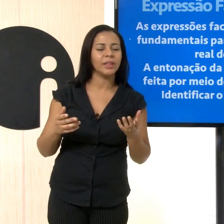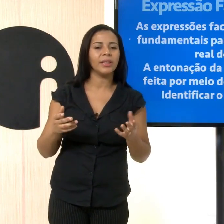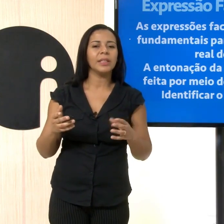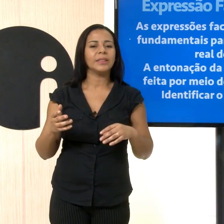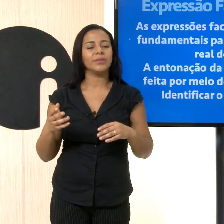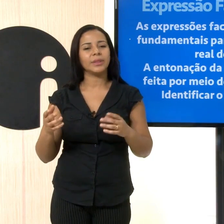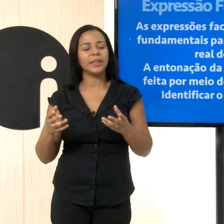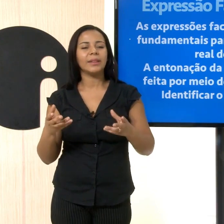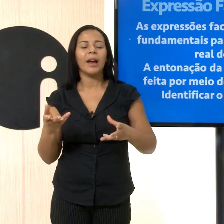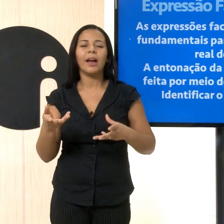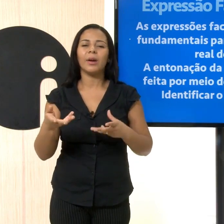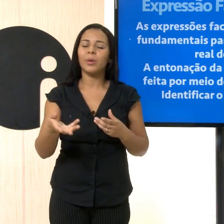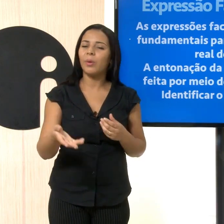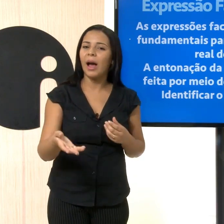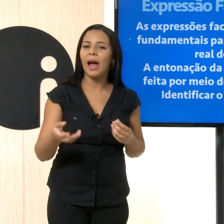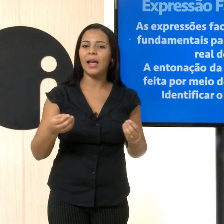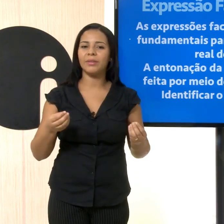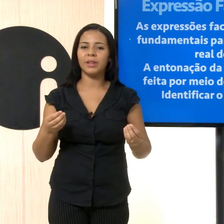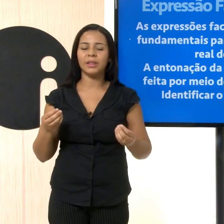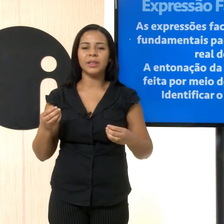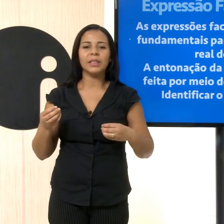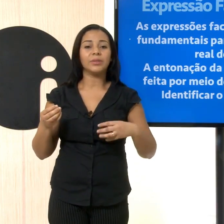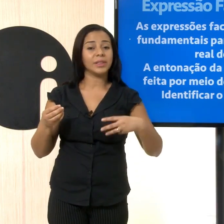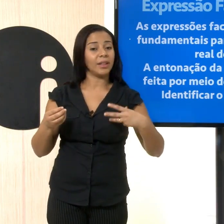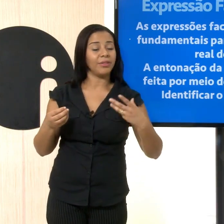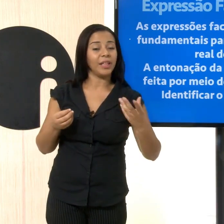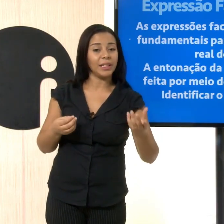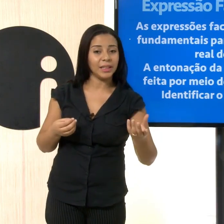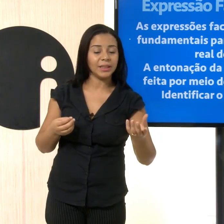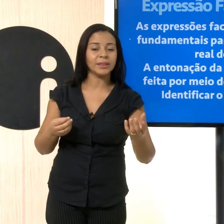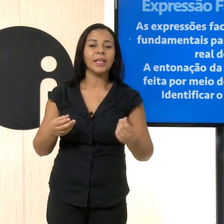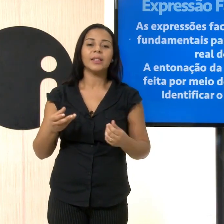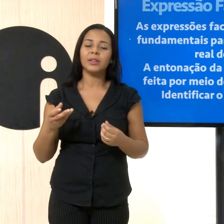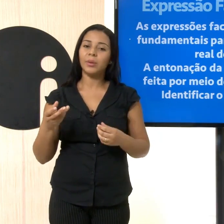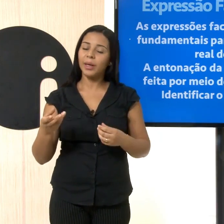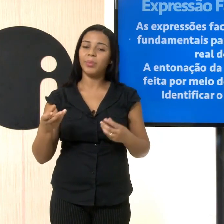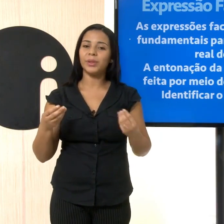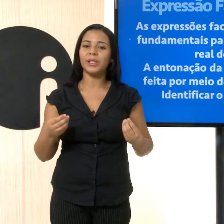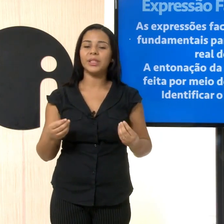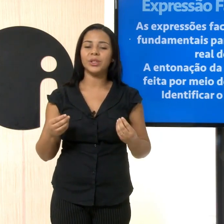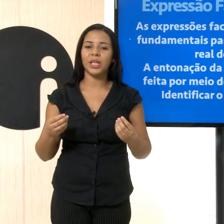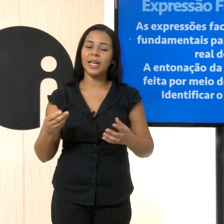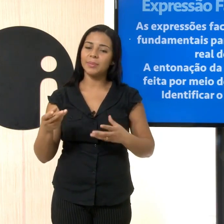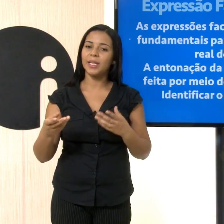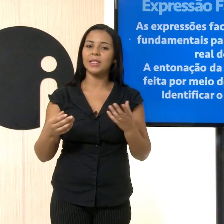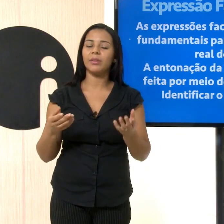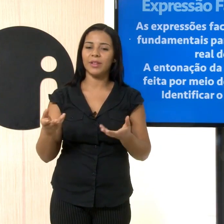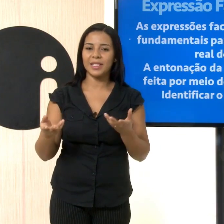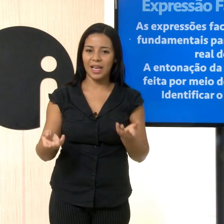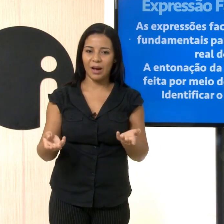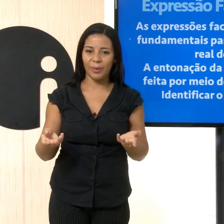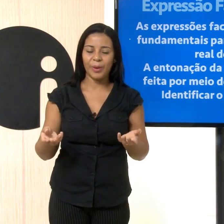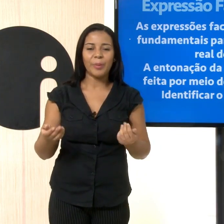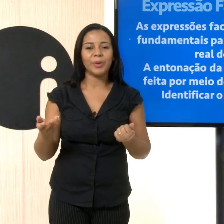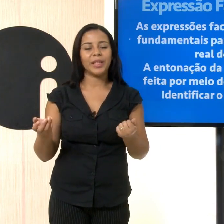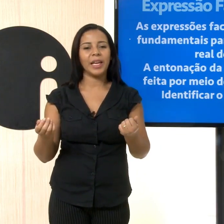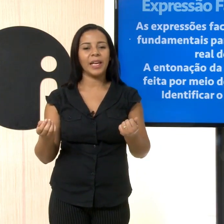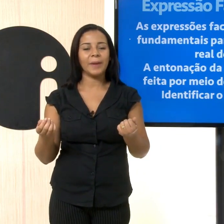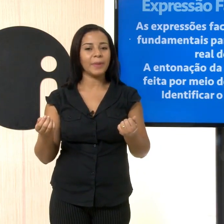negativa, se você está com raiva, se você está feliz. Então é importante a expressão facial, porque